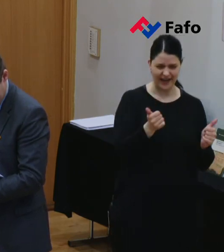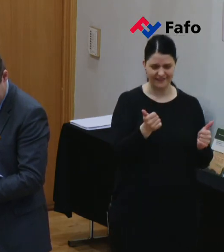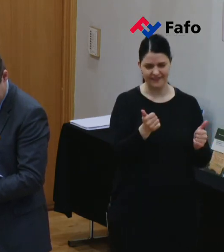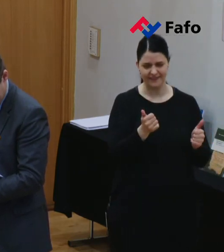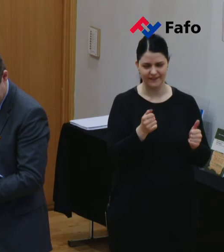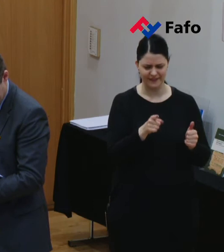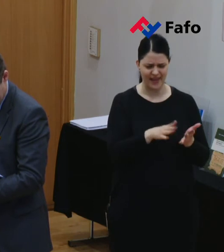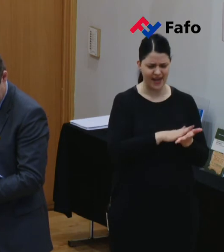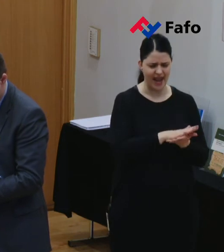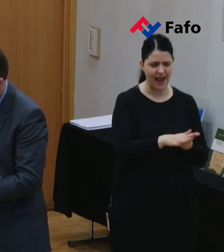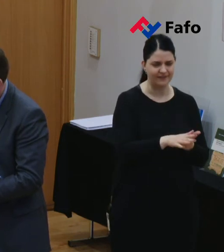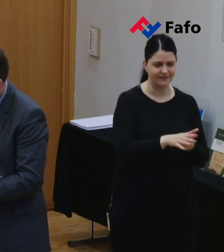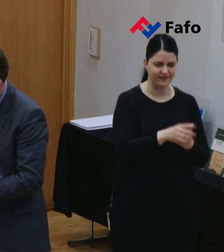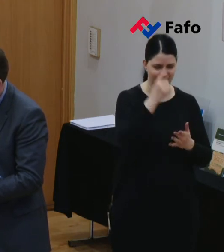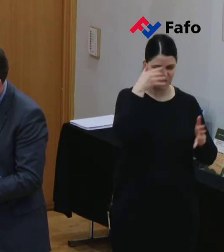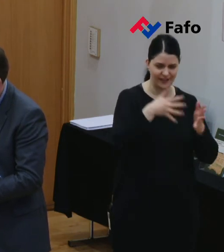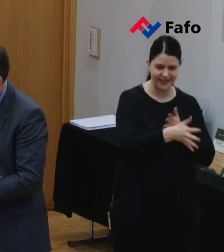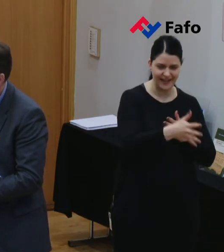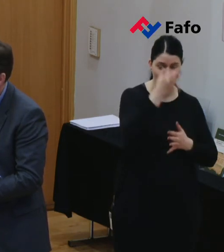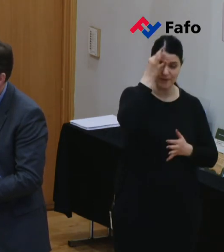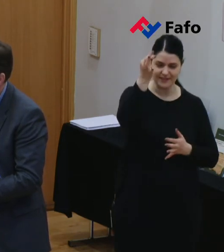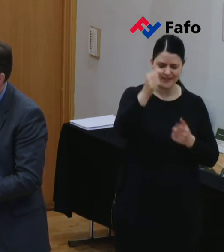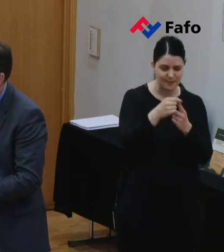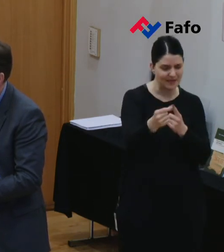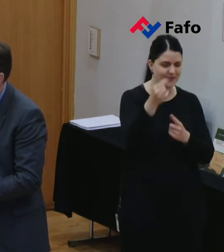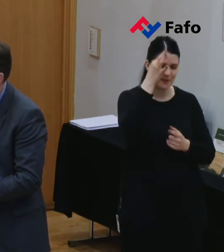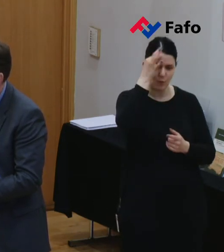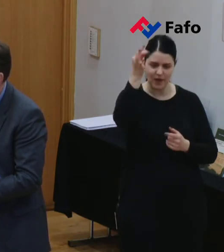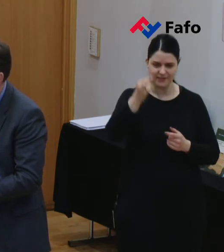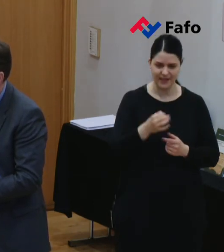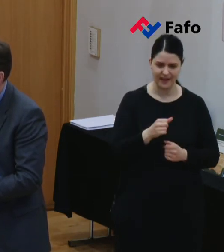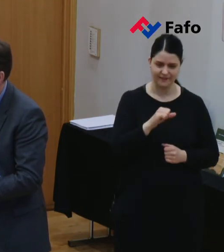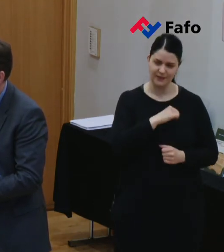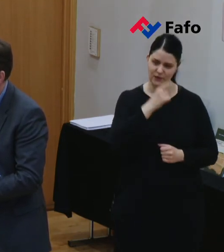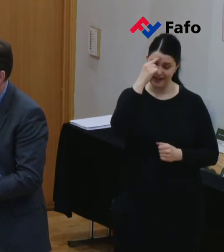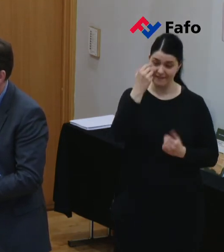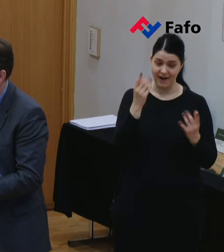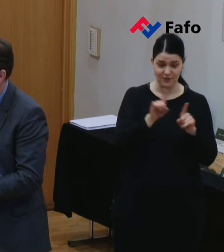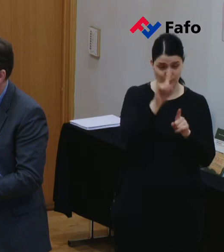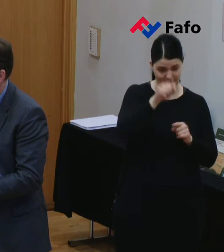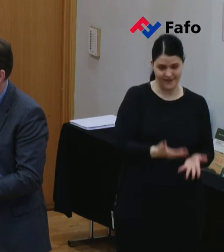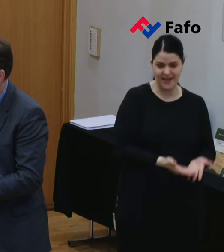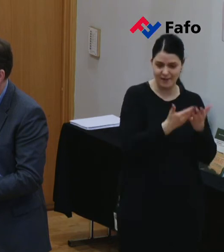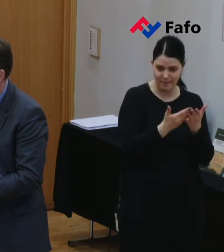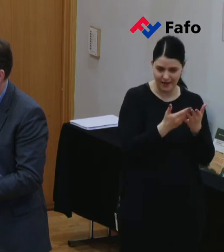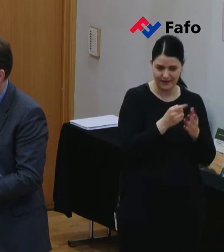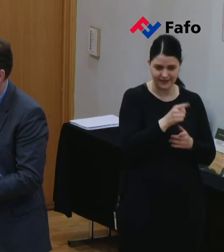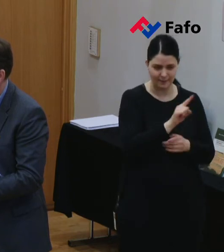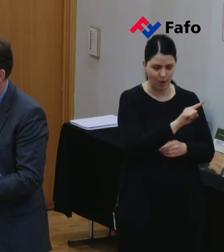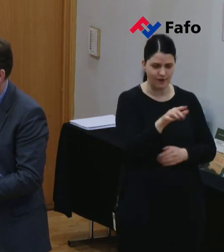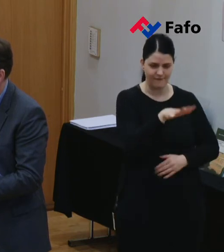liksom, psykiatrikompetansen, altså den helt spisse kompetansen, hvis en tenker hva som hjelper, den utgjør kanskje